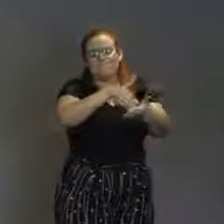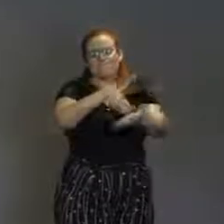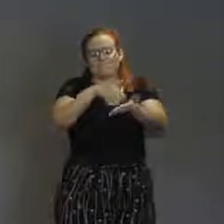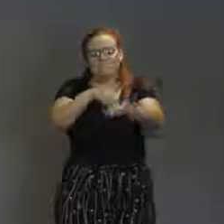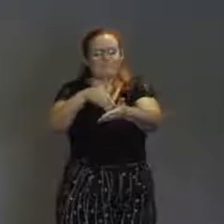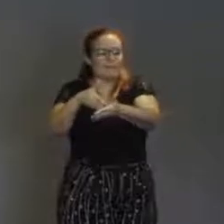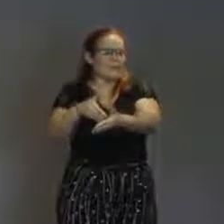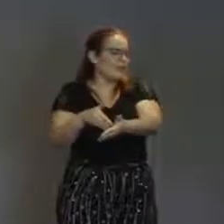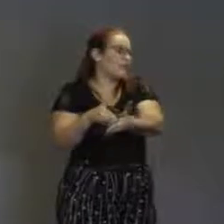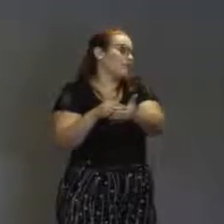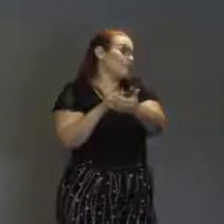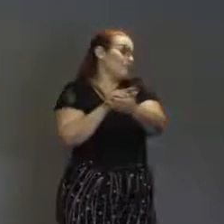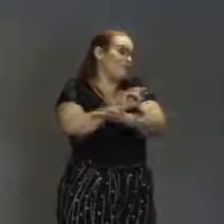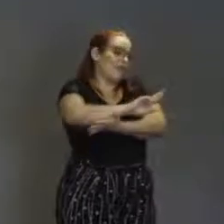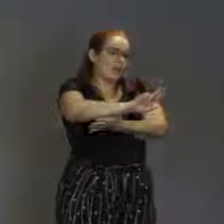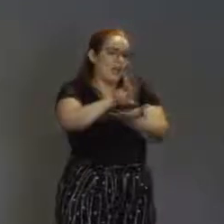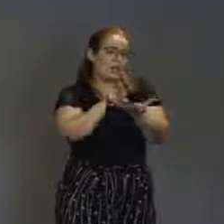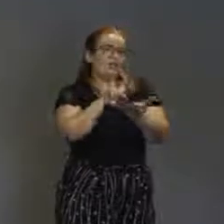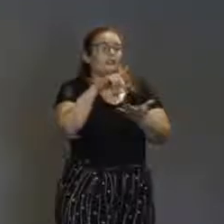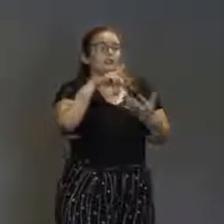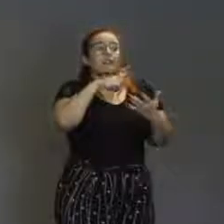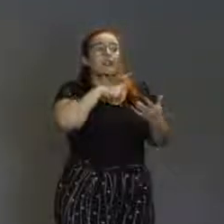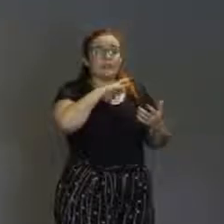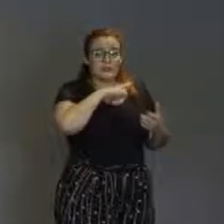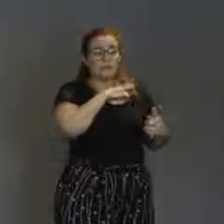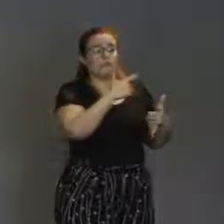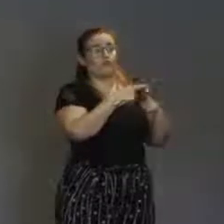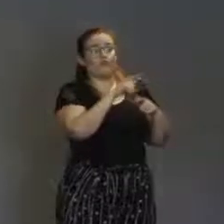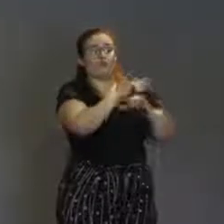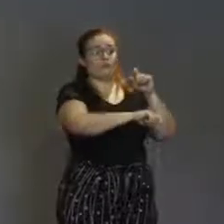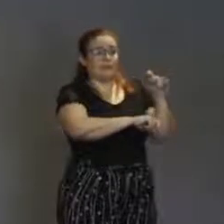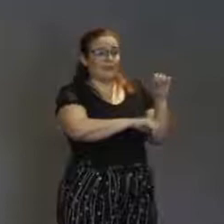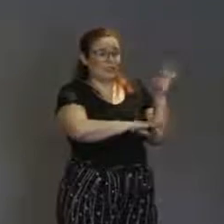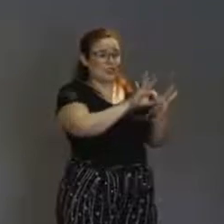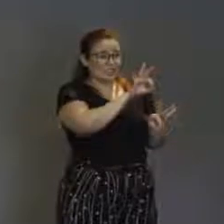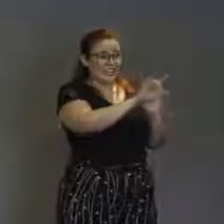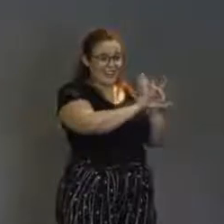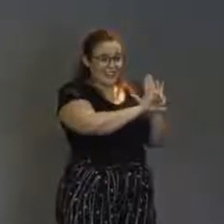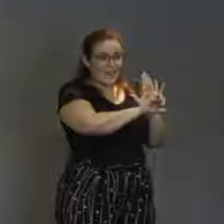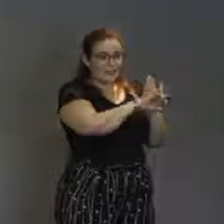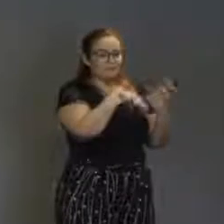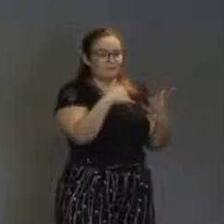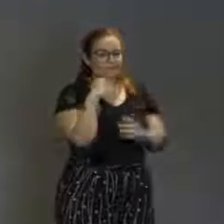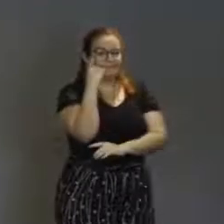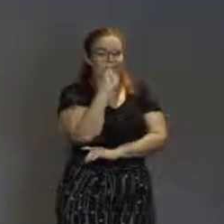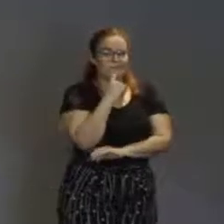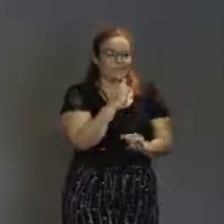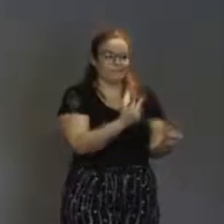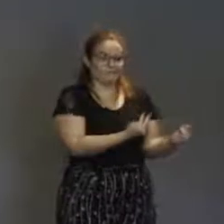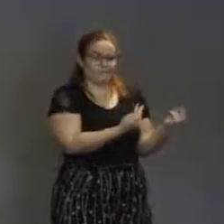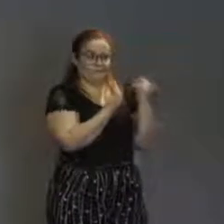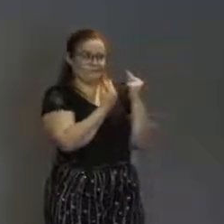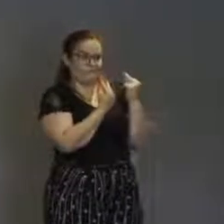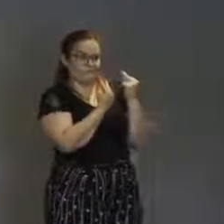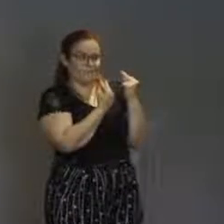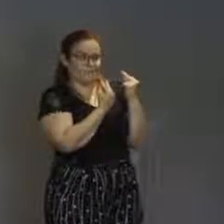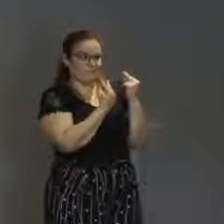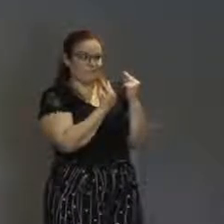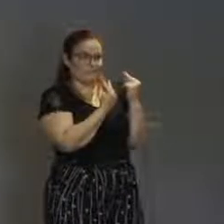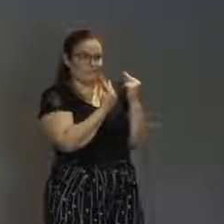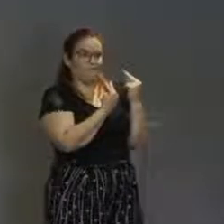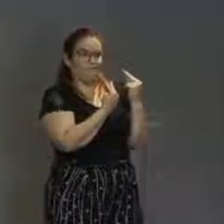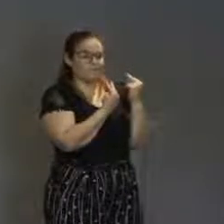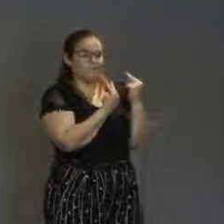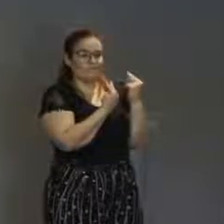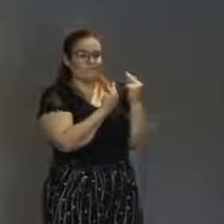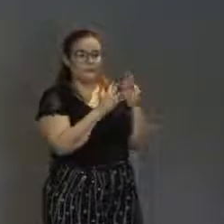Existem entraves jurídicos, e aí os advogados olham para mim, Dani. Mas